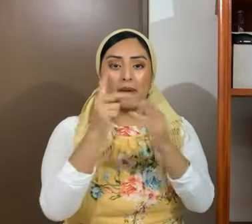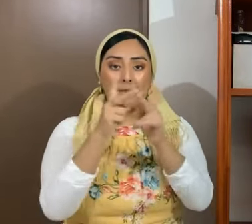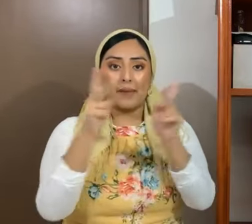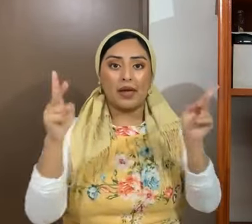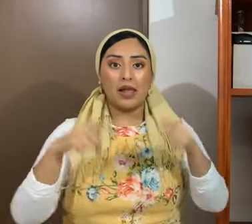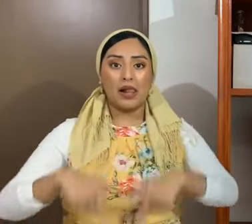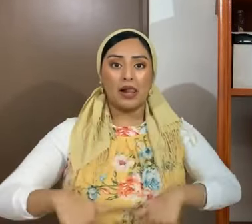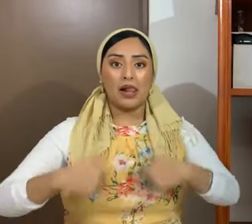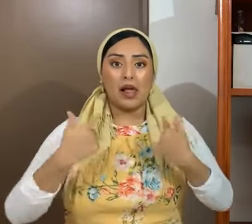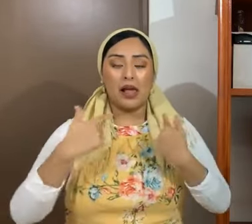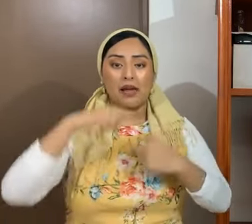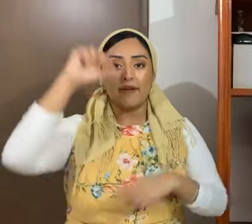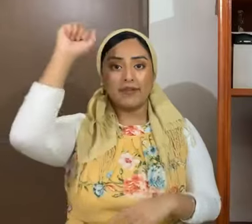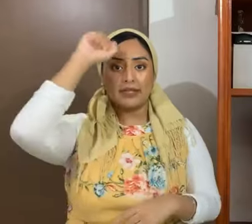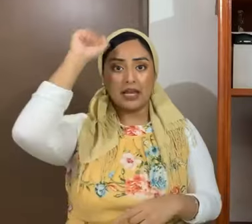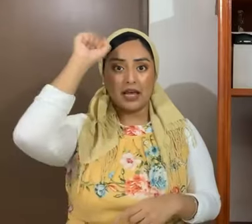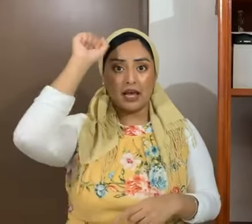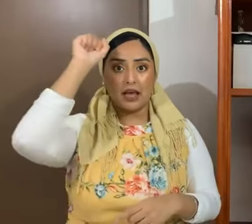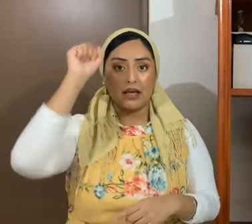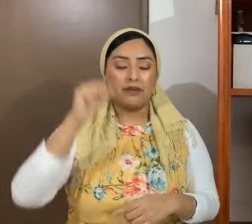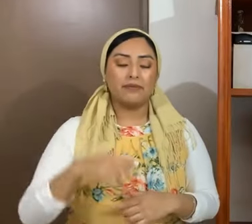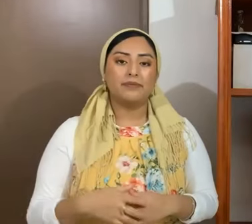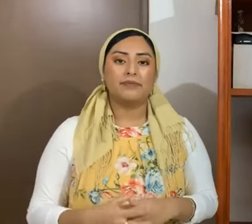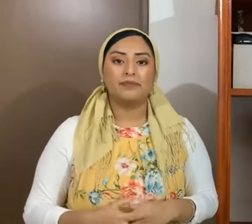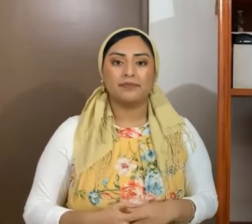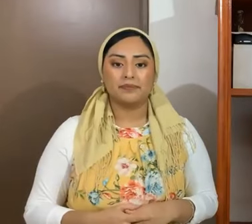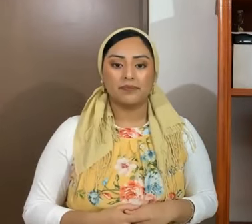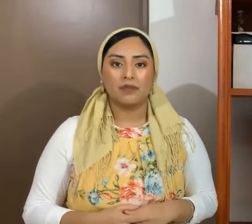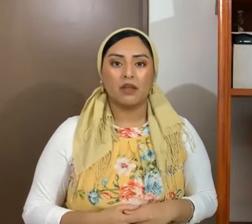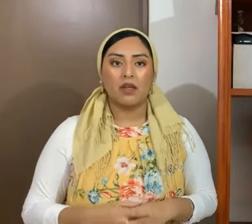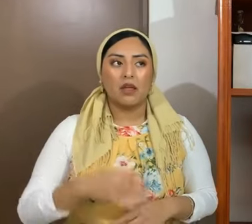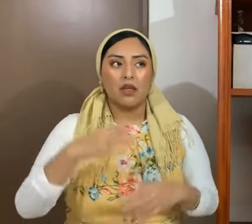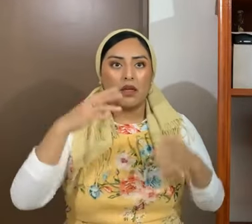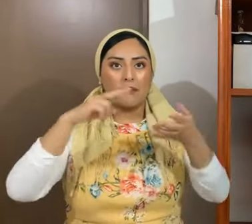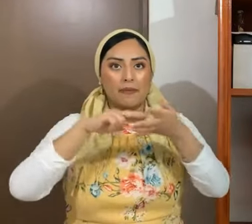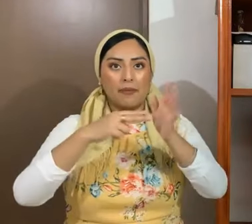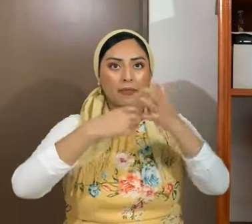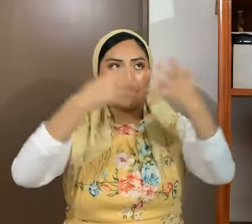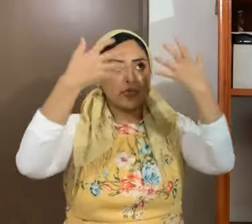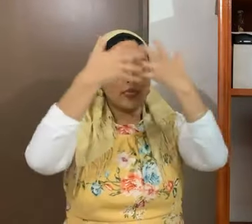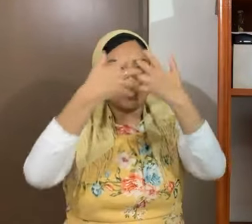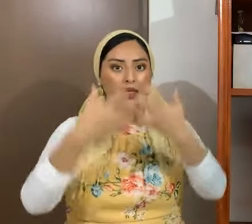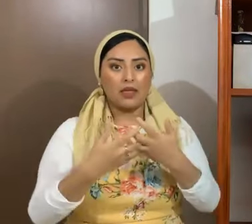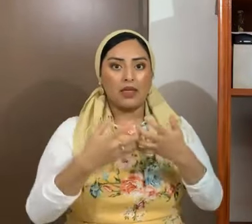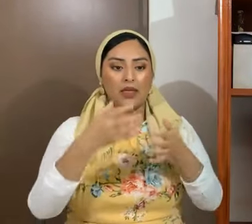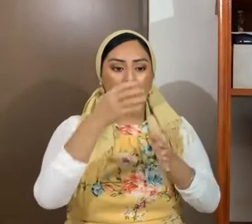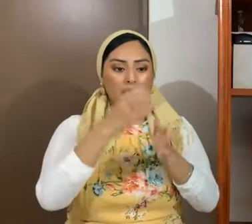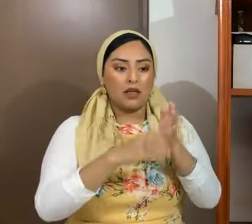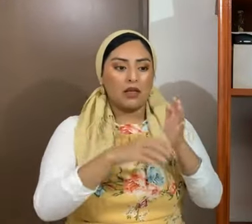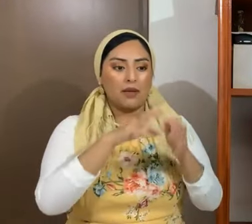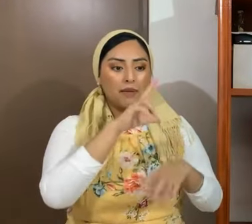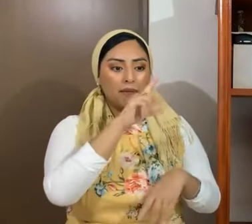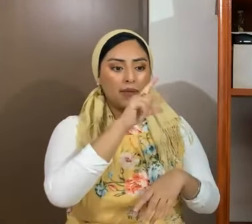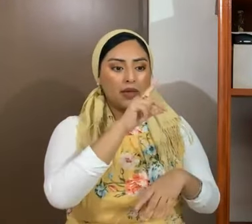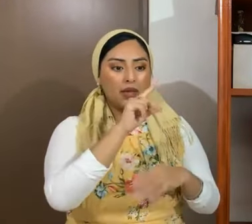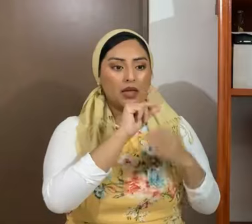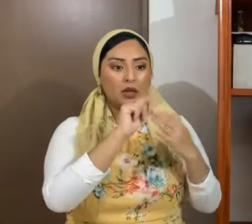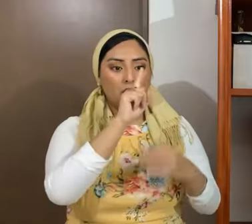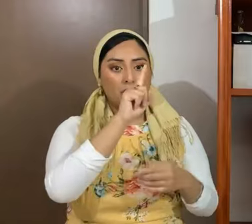parashá Haye Sara, que significa la vida de Sara, comprende los capítulos 23.1